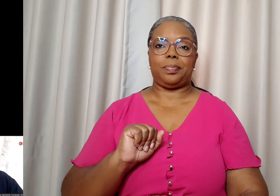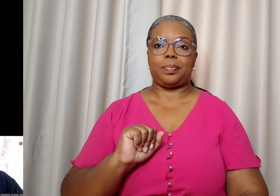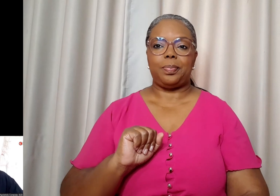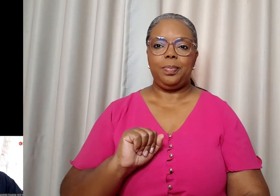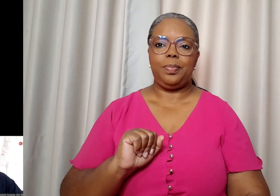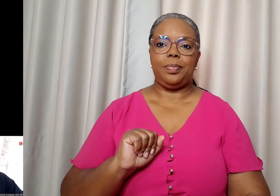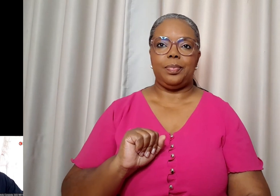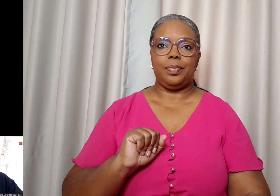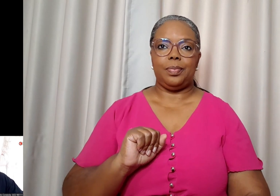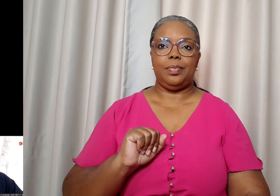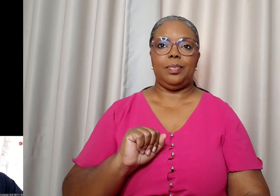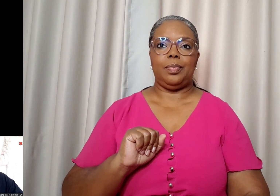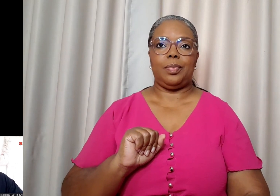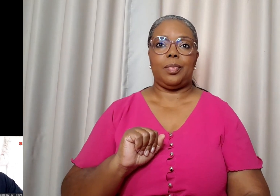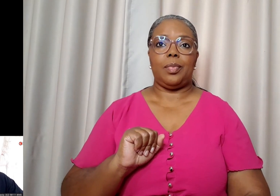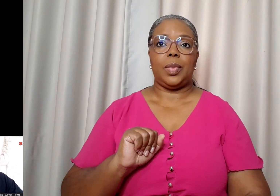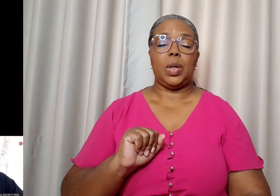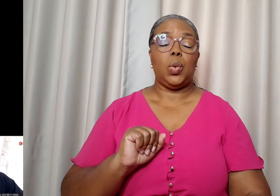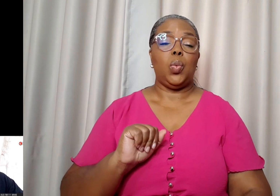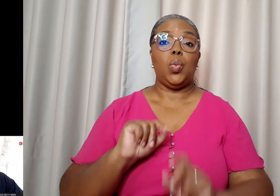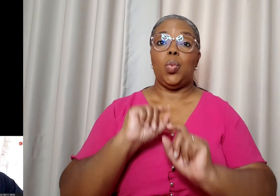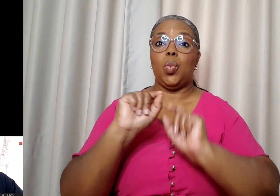O que, na verdade,